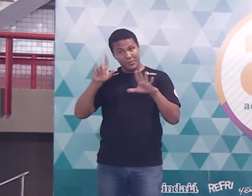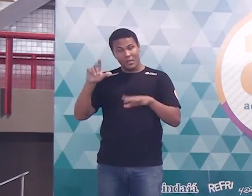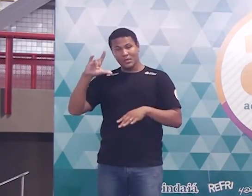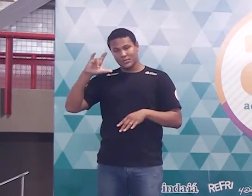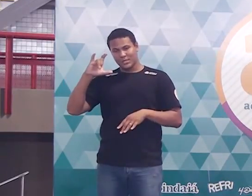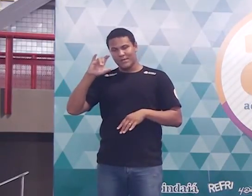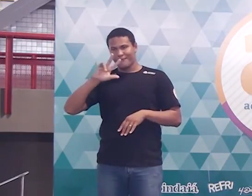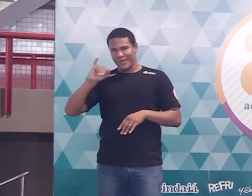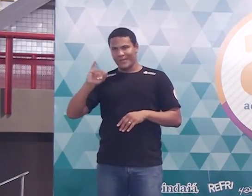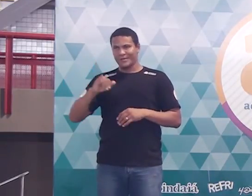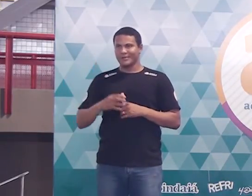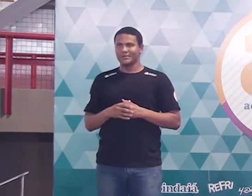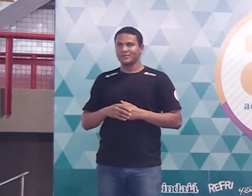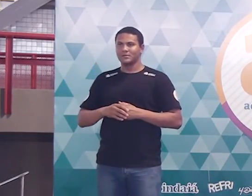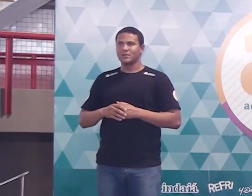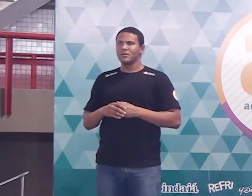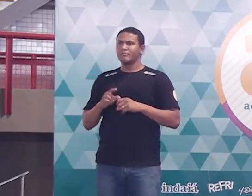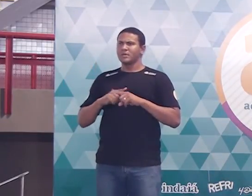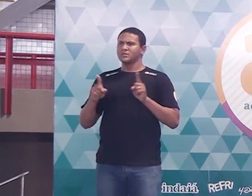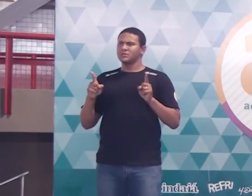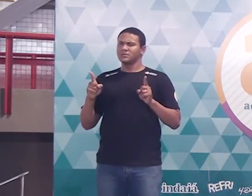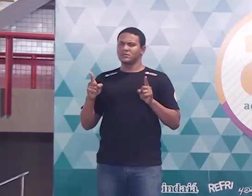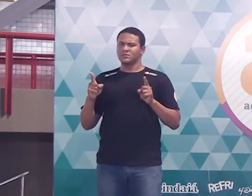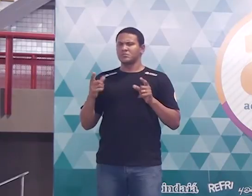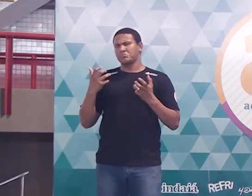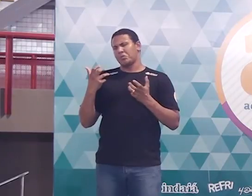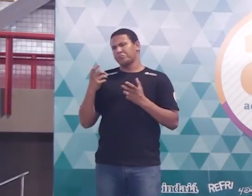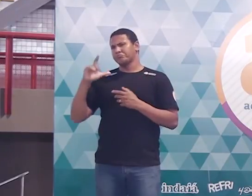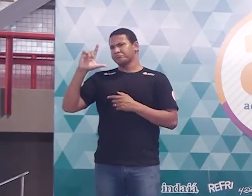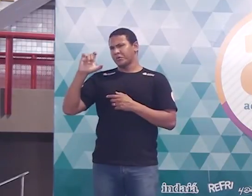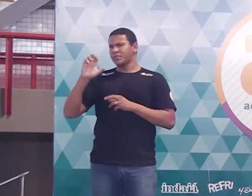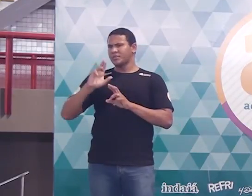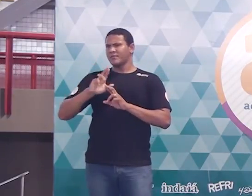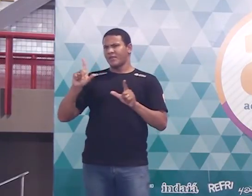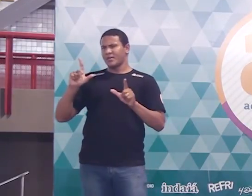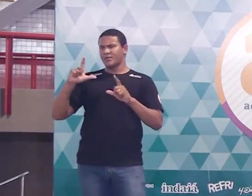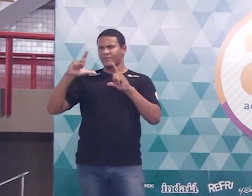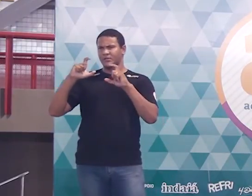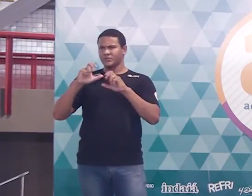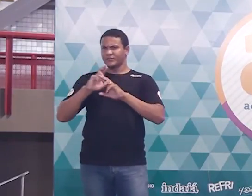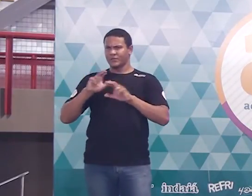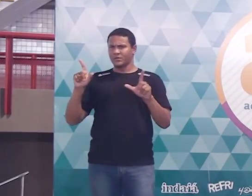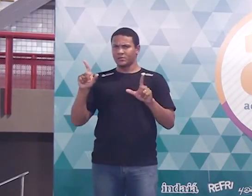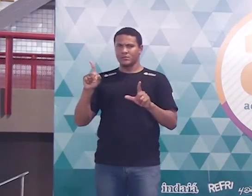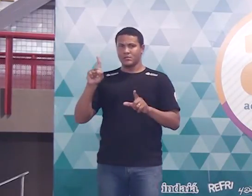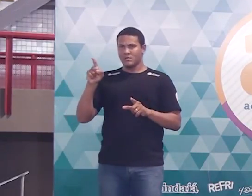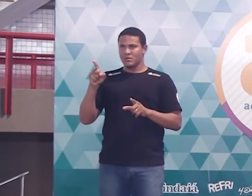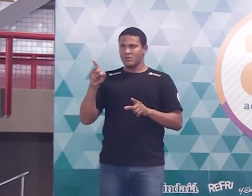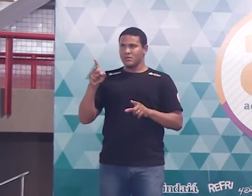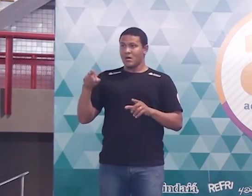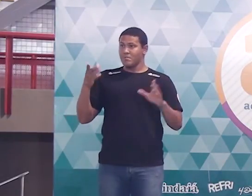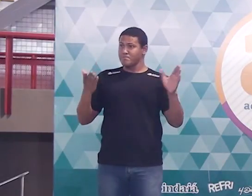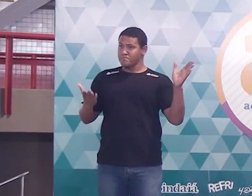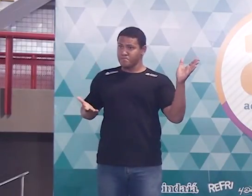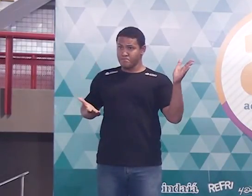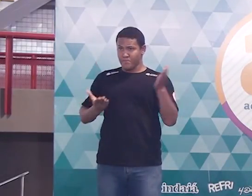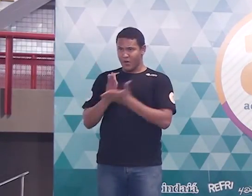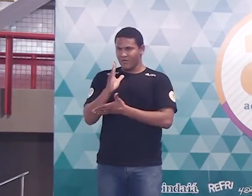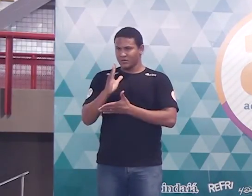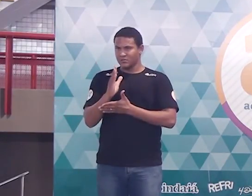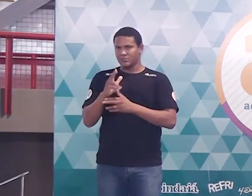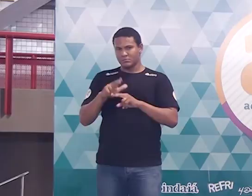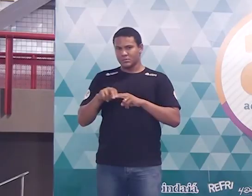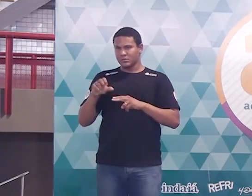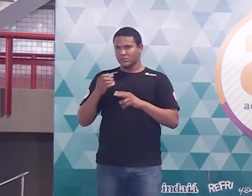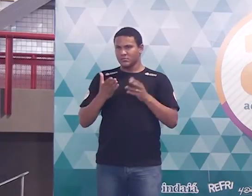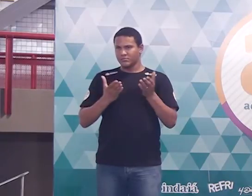Instagram, mas eu queria que fosse uma foto um pouquinho diferente, certo? Vai ser uma foto da aprovação, e tem um cara